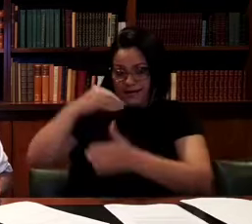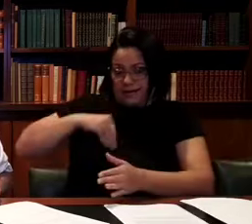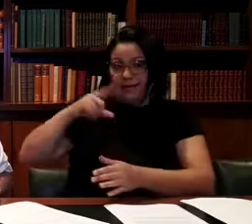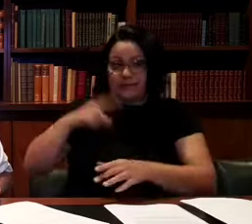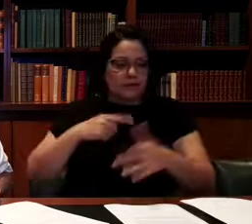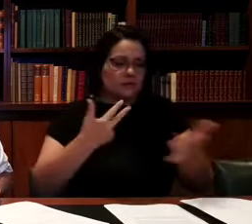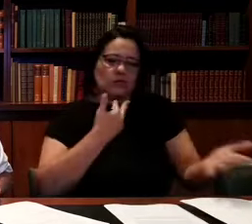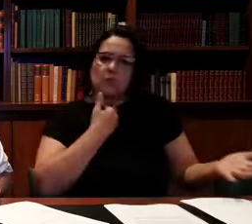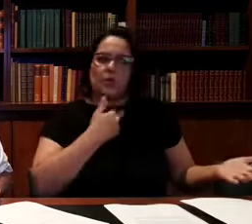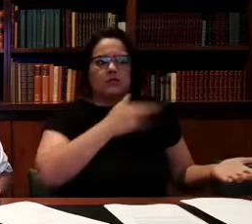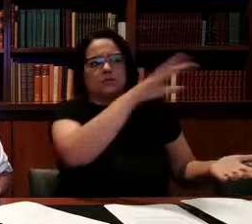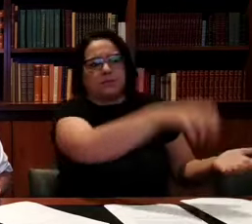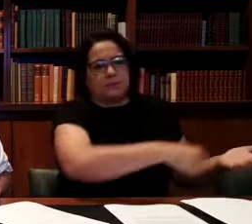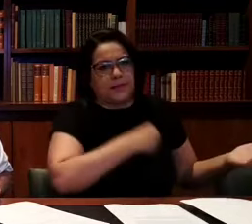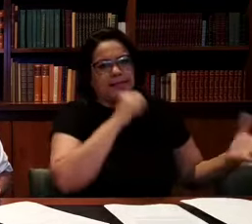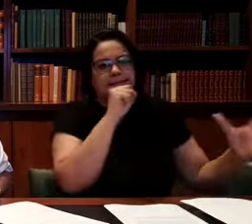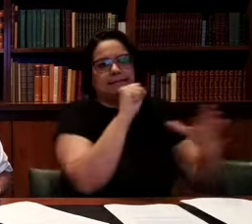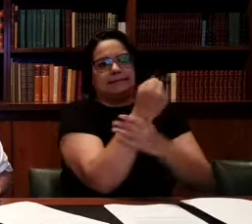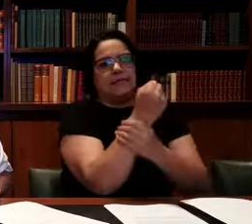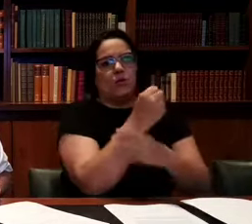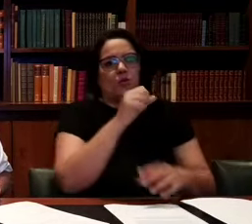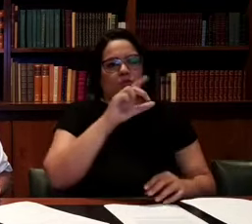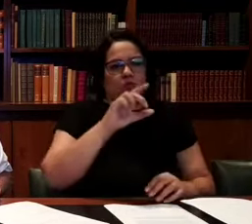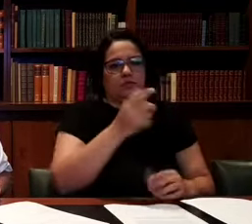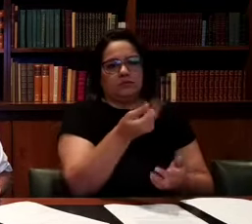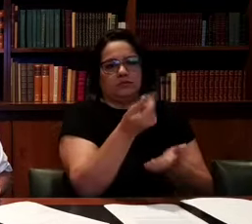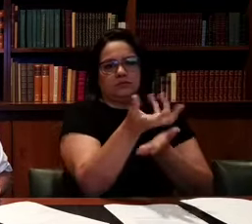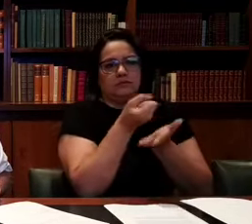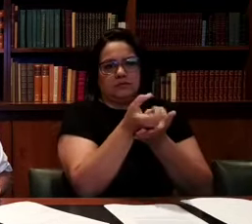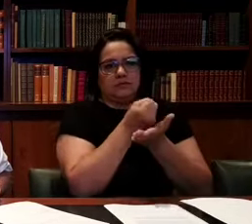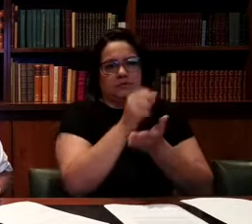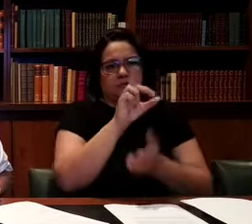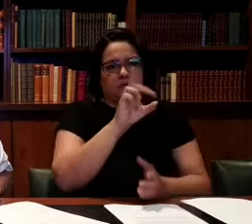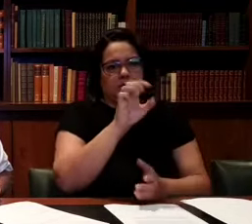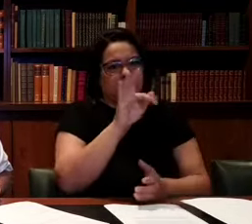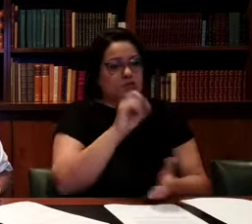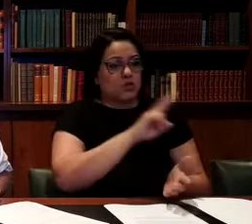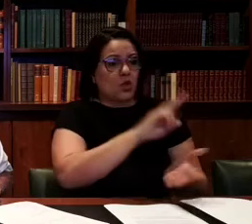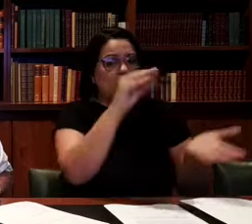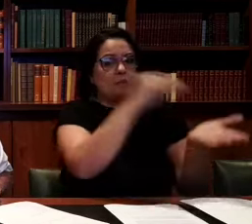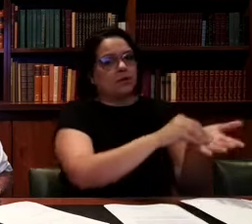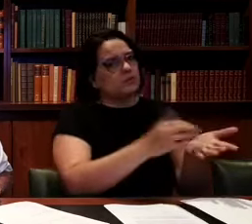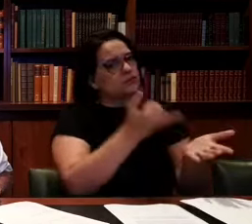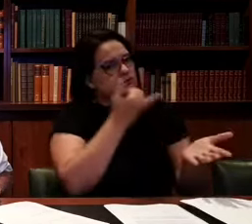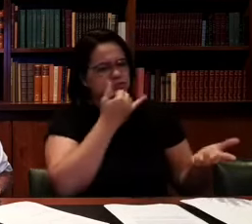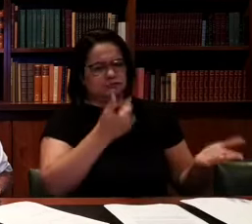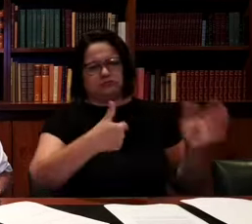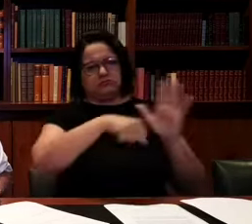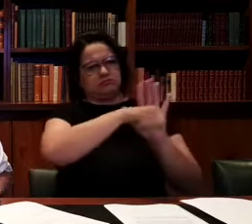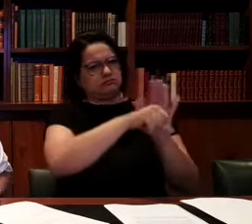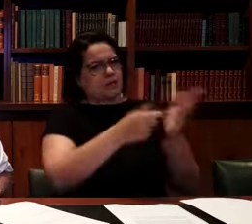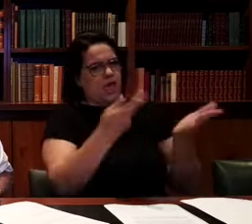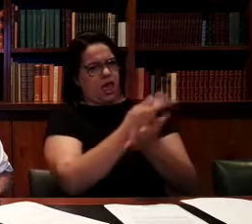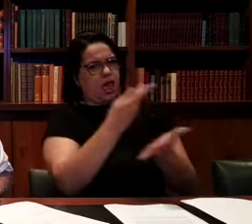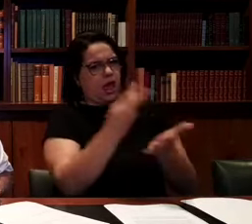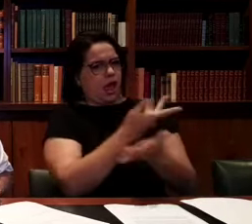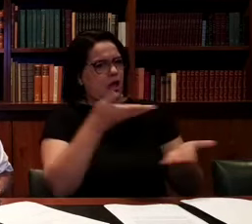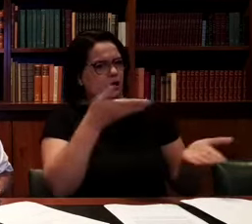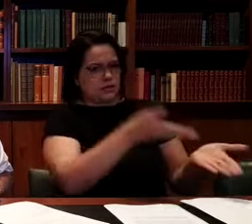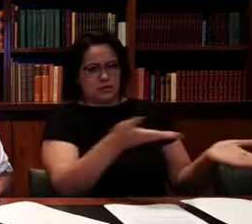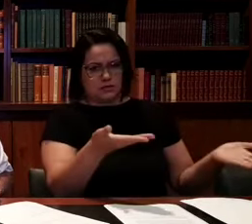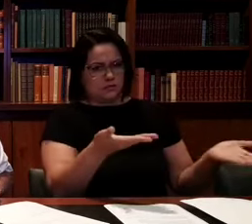não pode estar sendo escrito como pescador que isso aí é uma irregularidade só é até